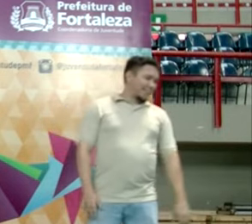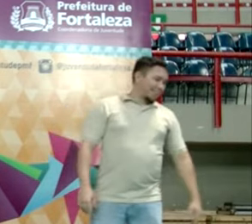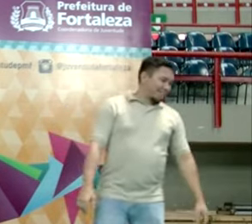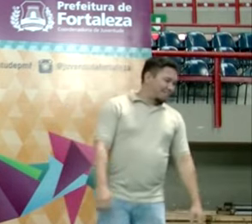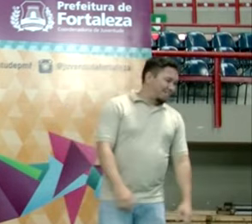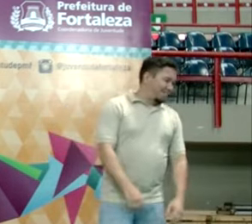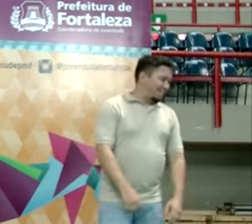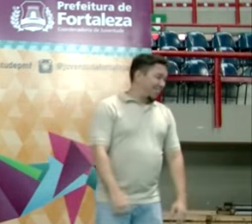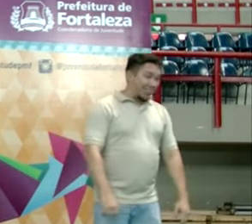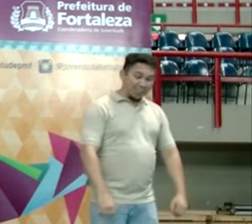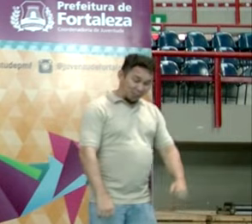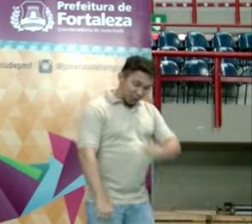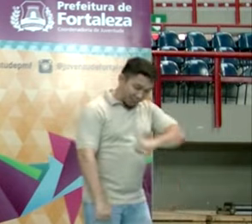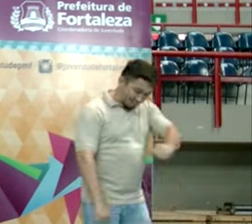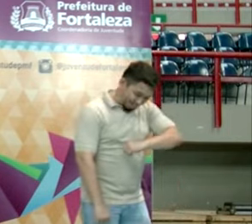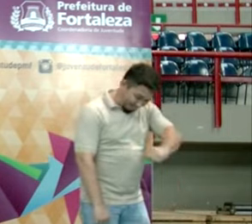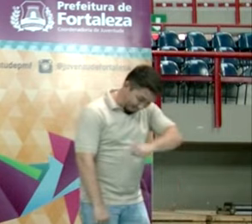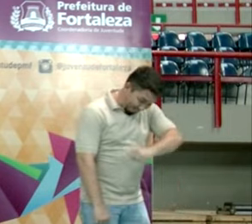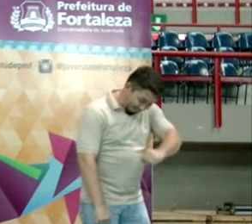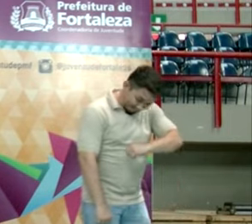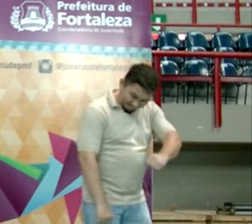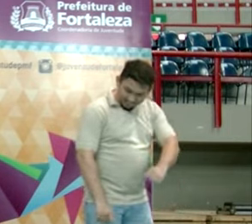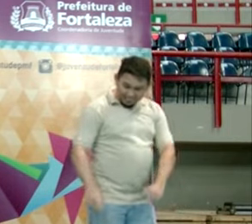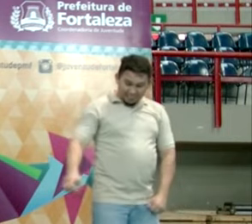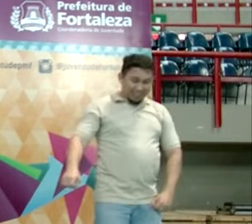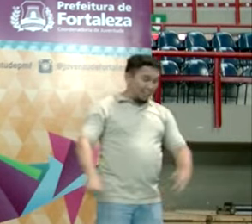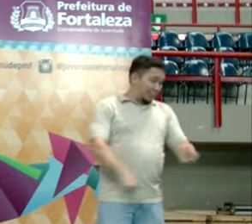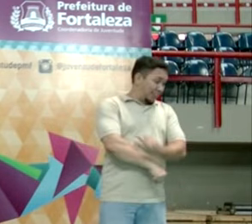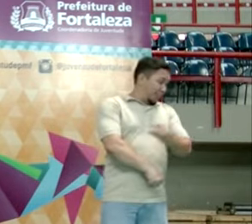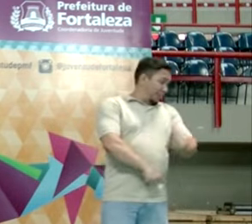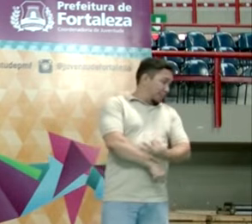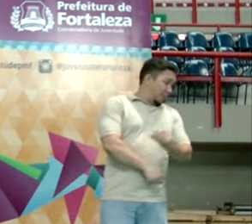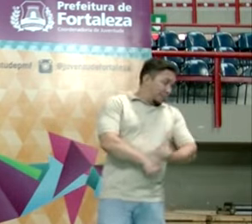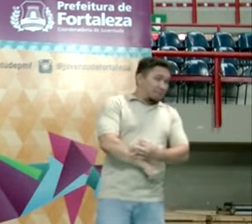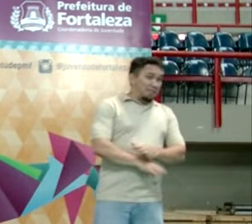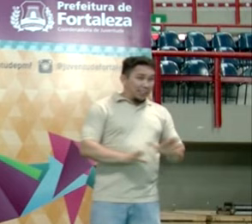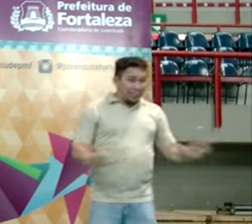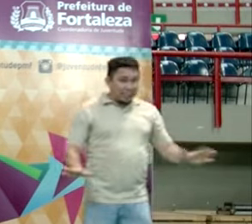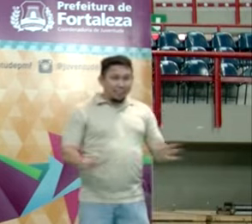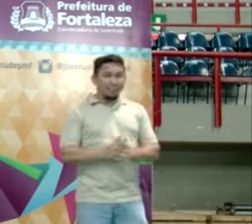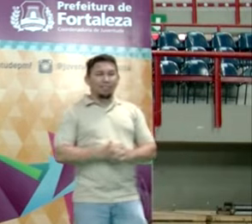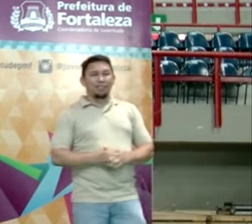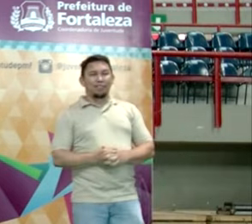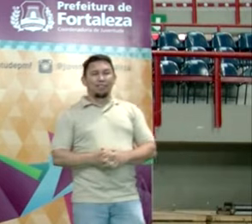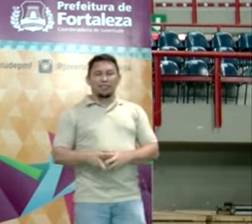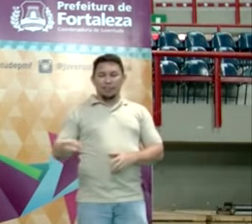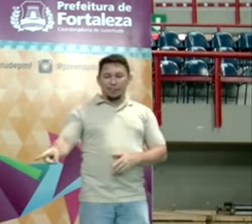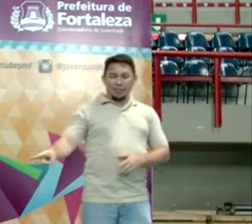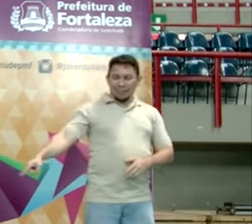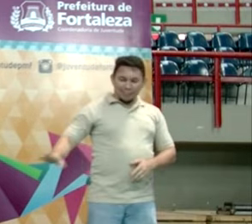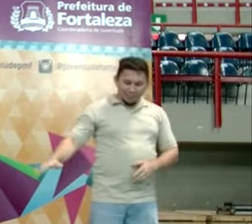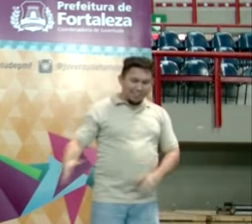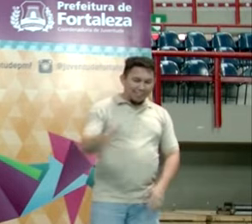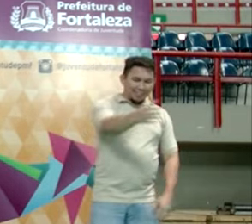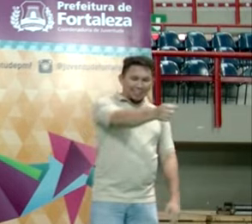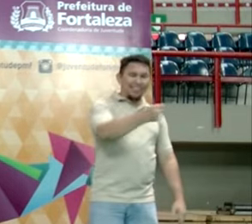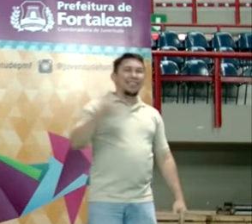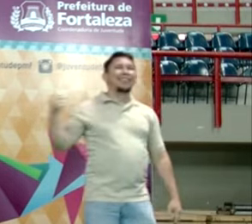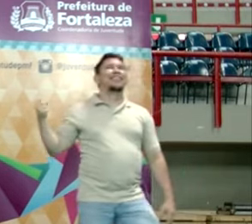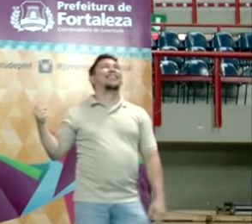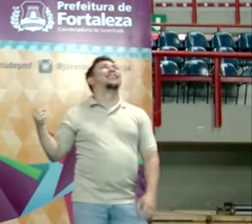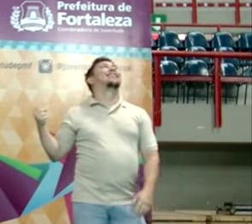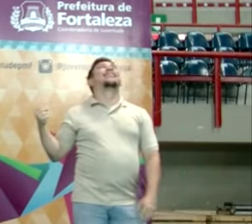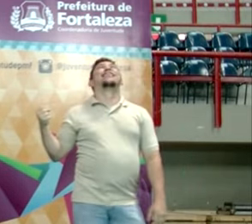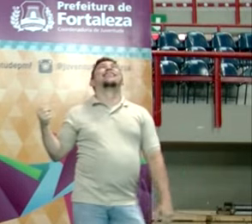Papoco Zeni, sabe aquela que veio para descatitar? Então a outra, ela abre a geladeira, aí fica.